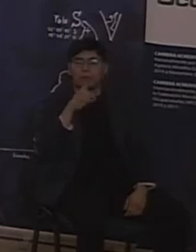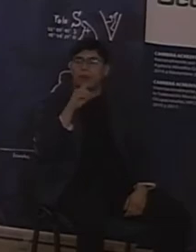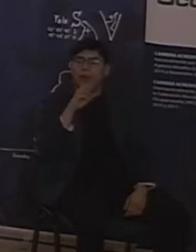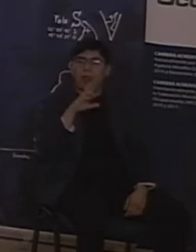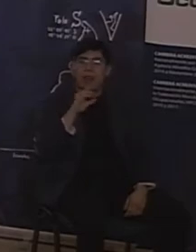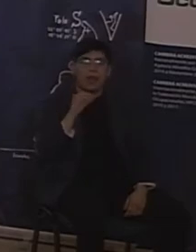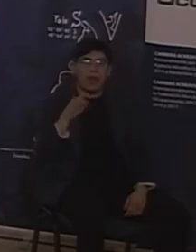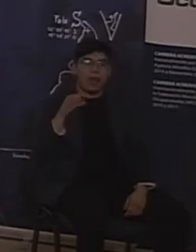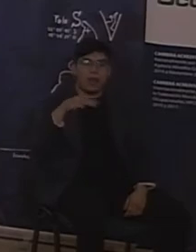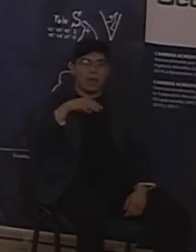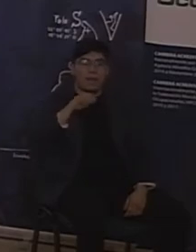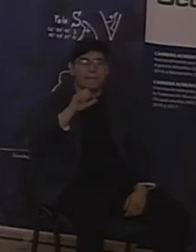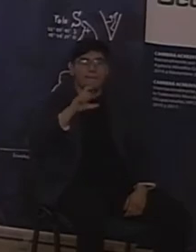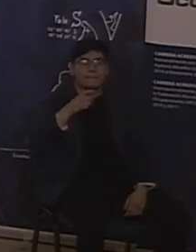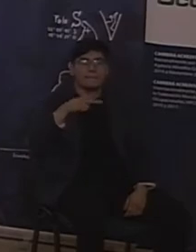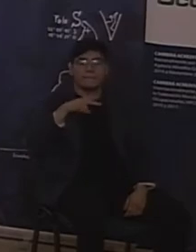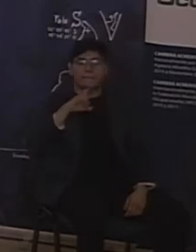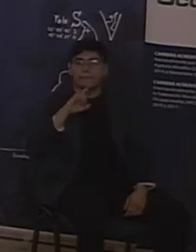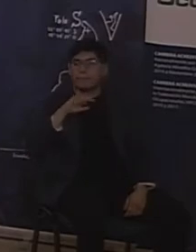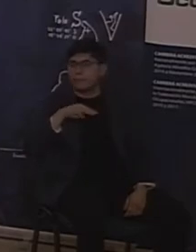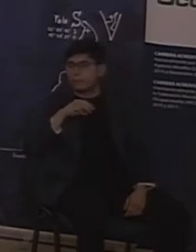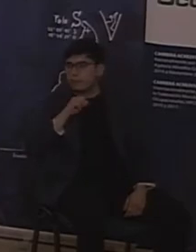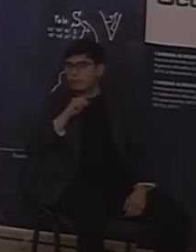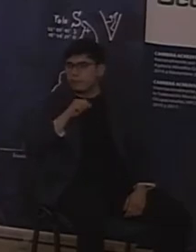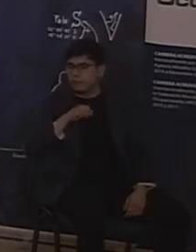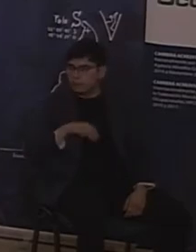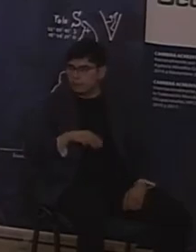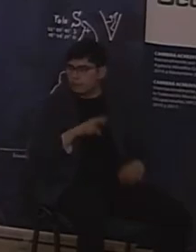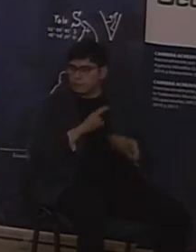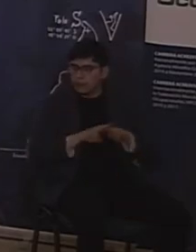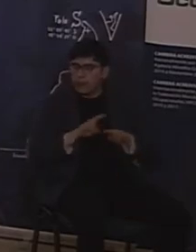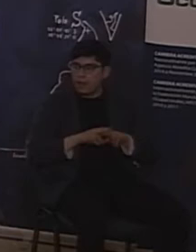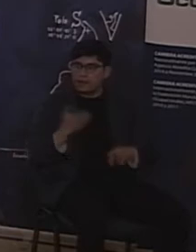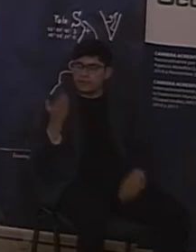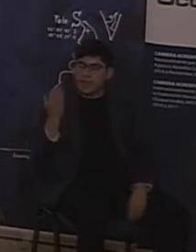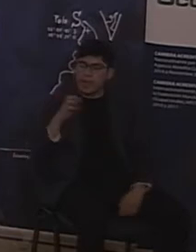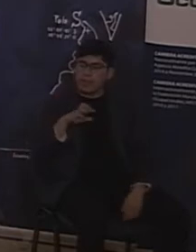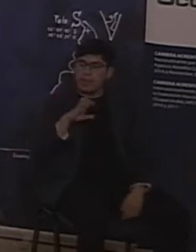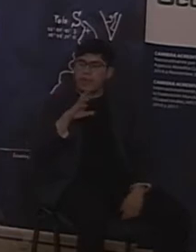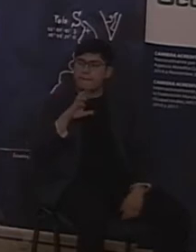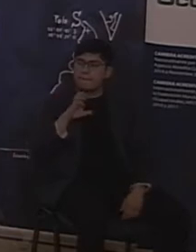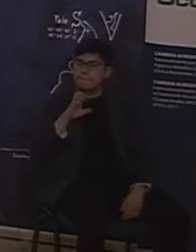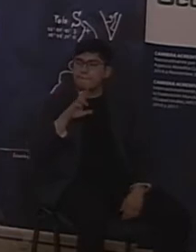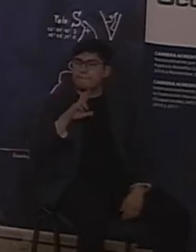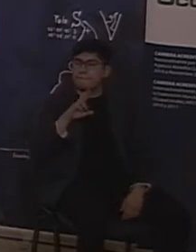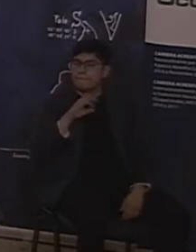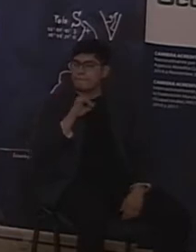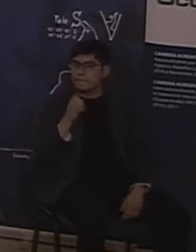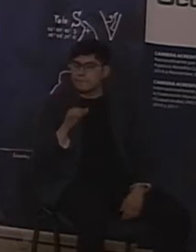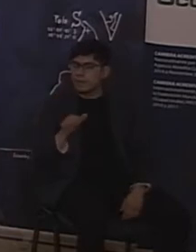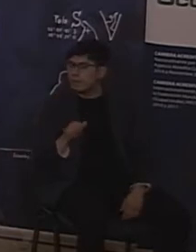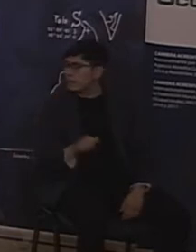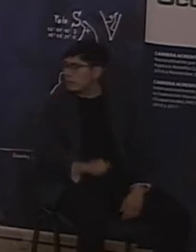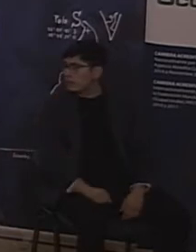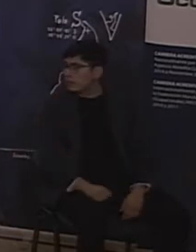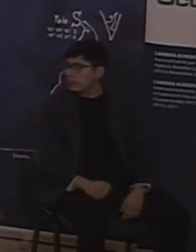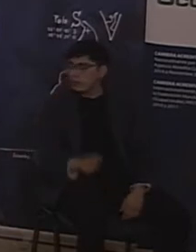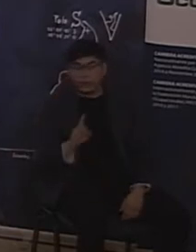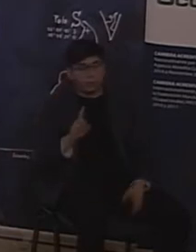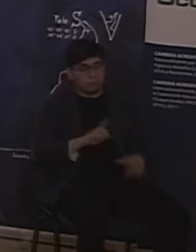tersa pero 'alejandro magno' cortó el nudo gordiano no lo desató